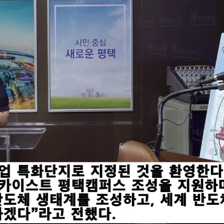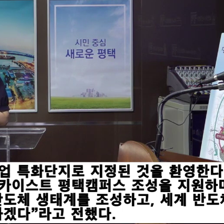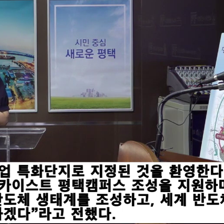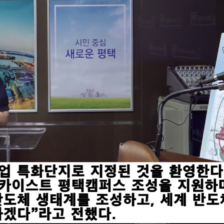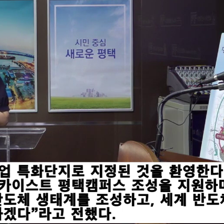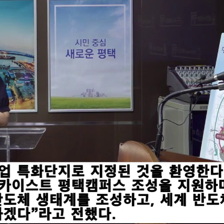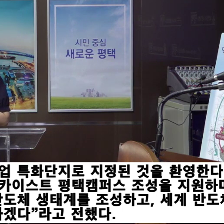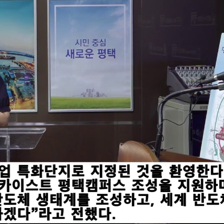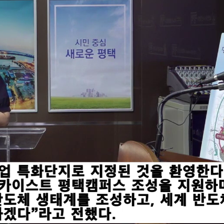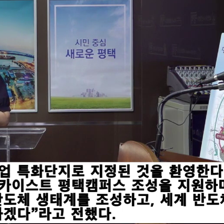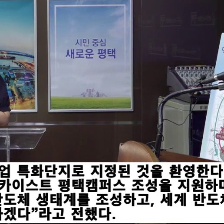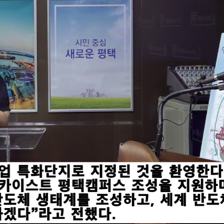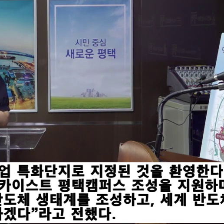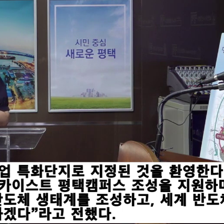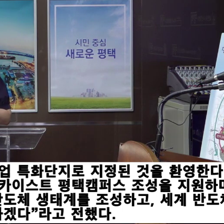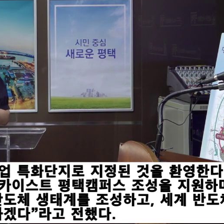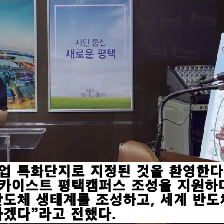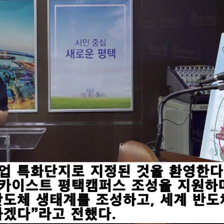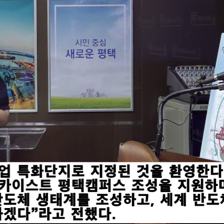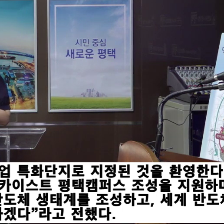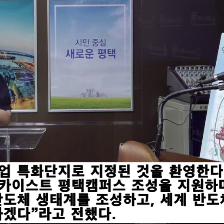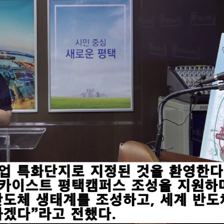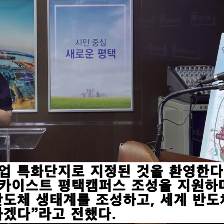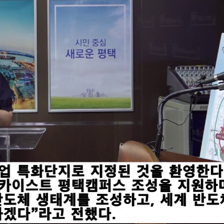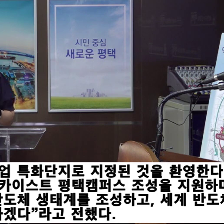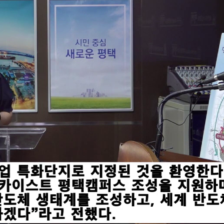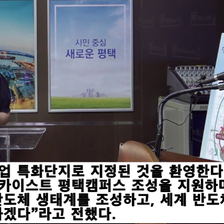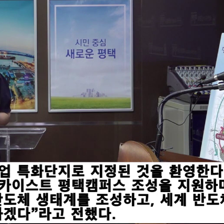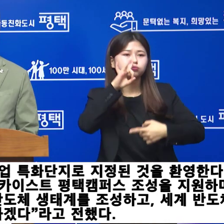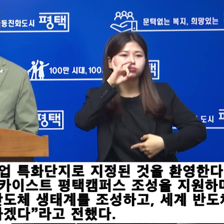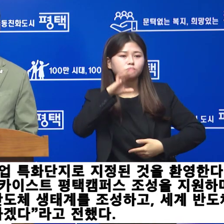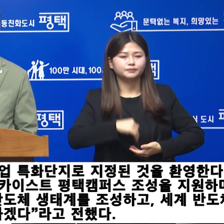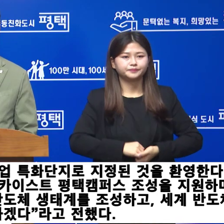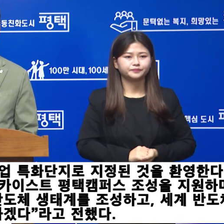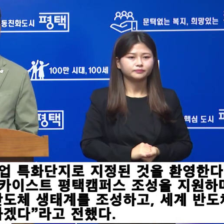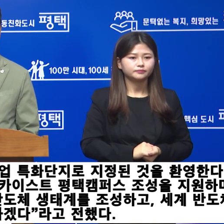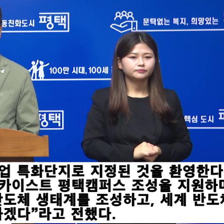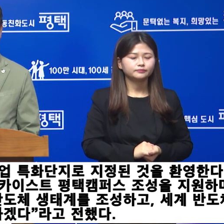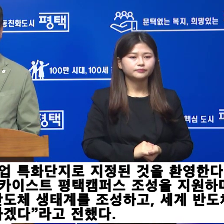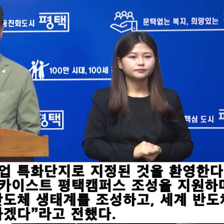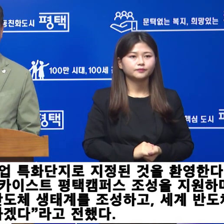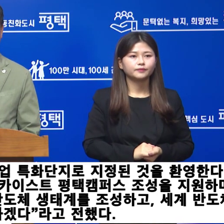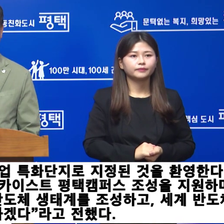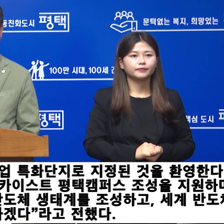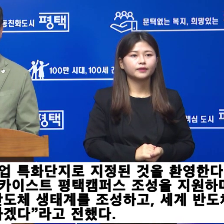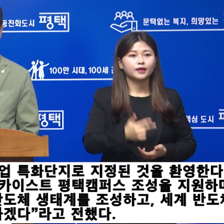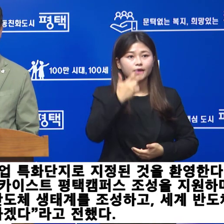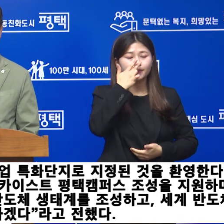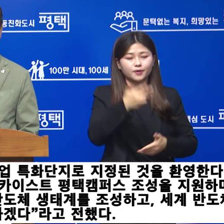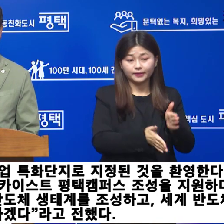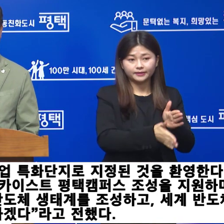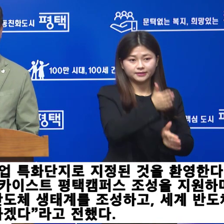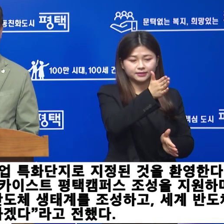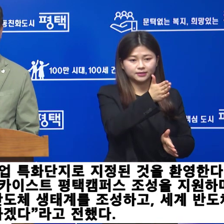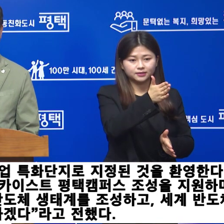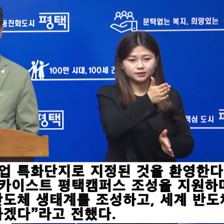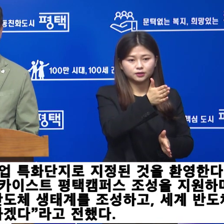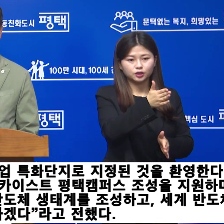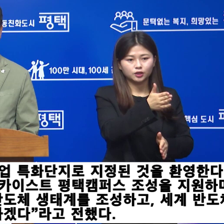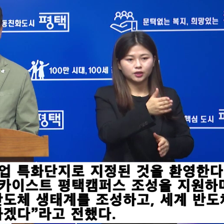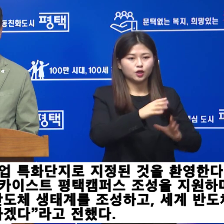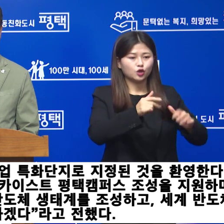있는 것으로 아는데 협조 관계가 어떻게 이루어졌는지 질의하셨습니다. 예, 당연히 뭐 저희 평택시로서는 지역